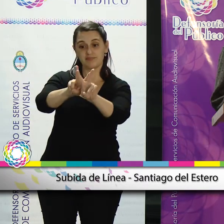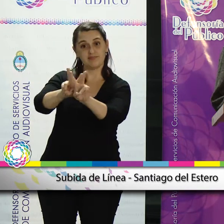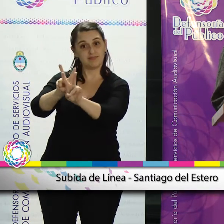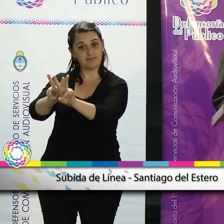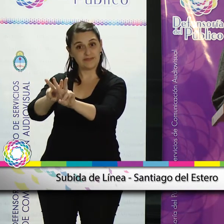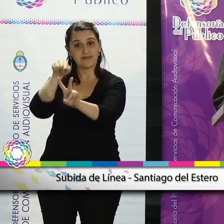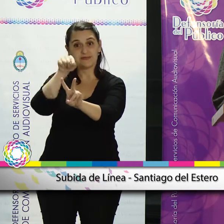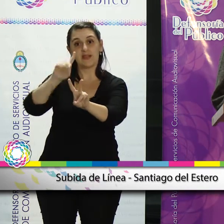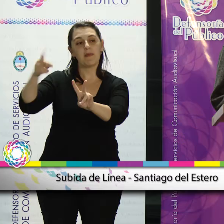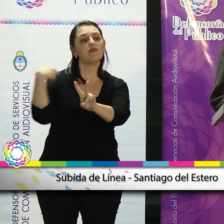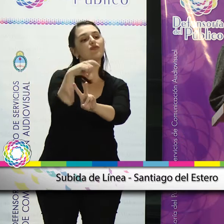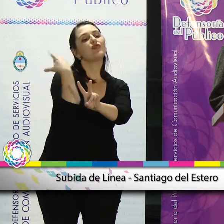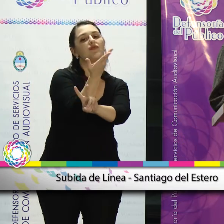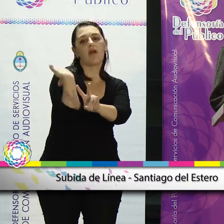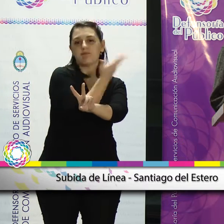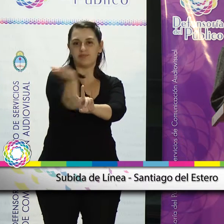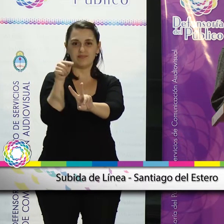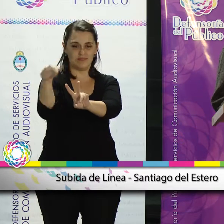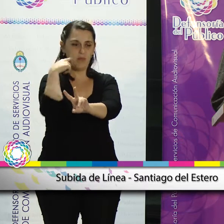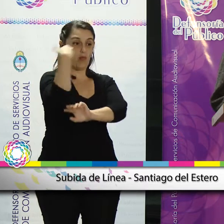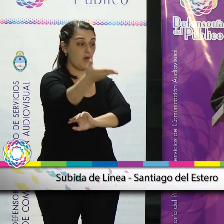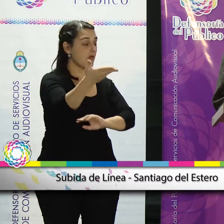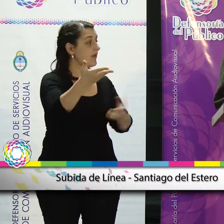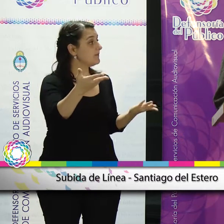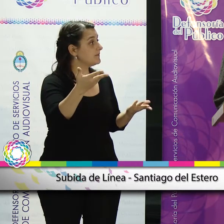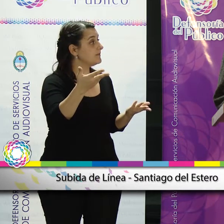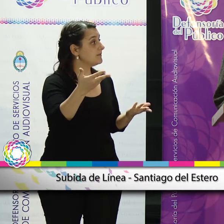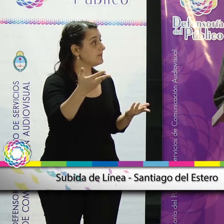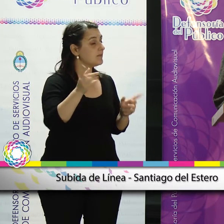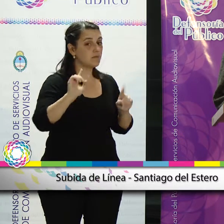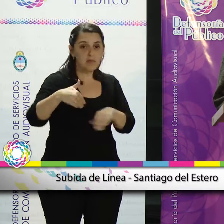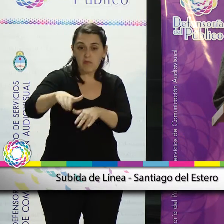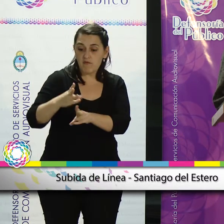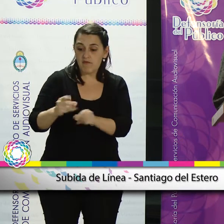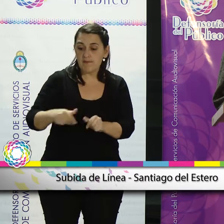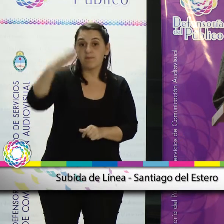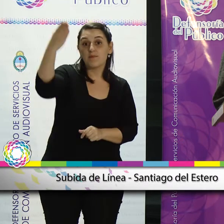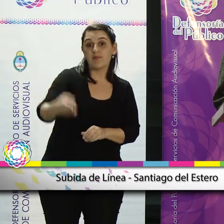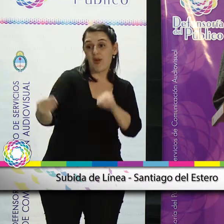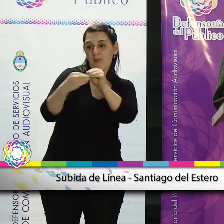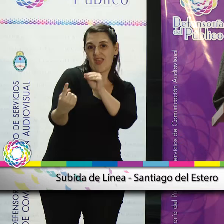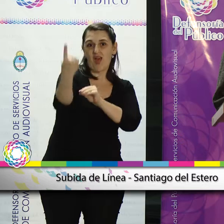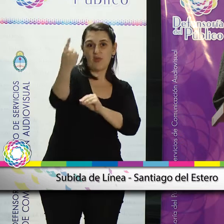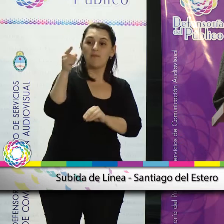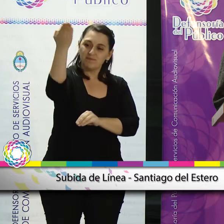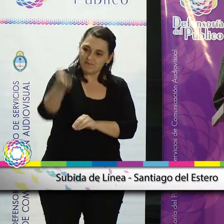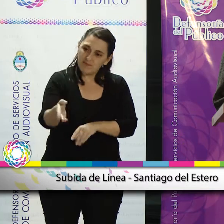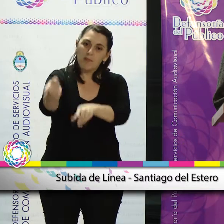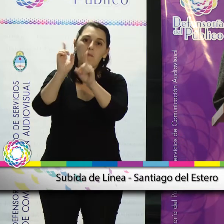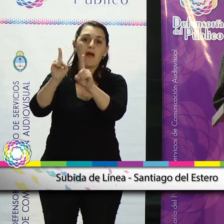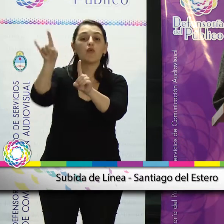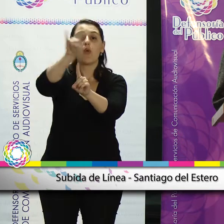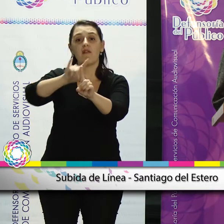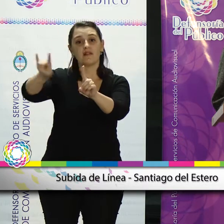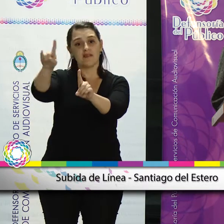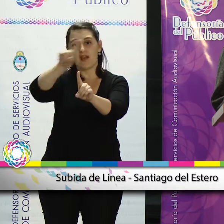presentación ante la sociedad y luego de eso una de nuestras integrantes del equipo es una docente de la universidad nacional